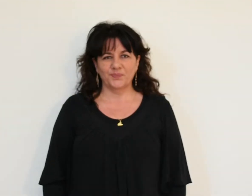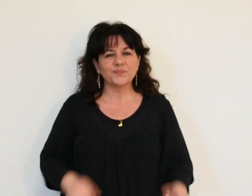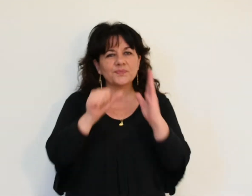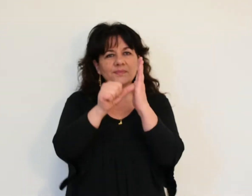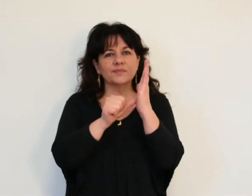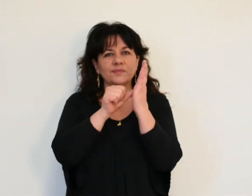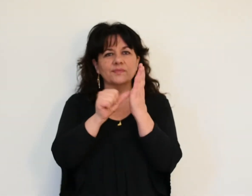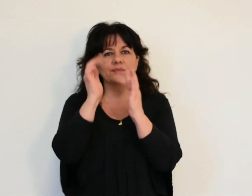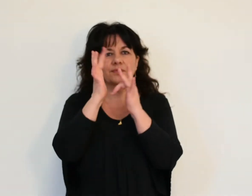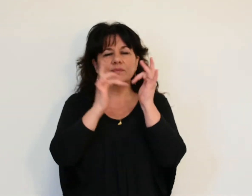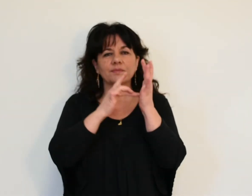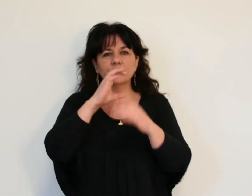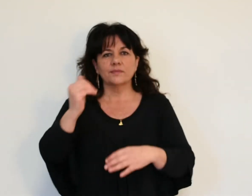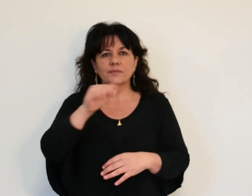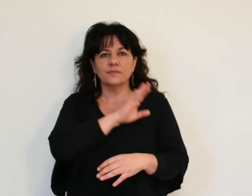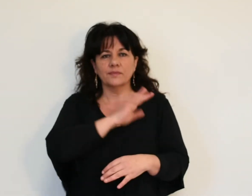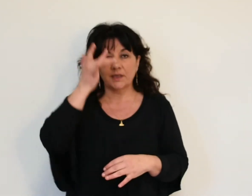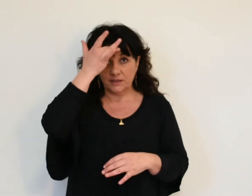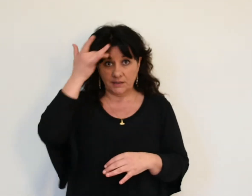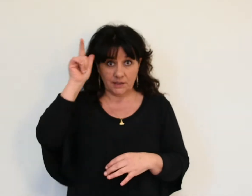Évangile de Jésus-Christ selon saint Luc.